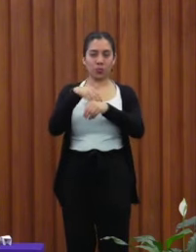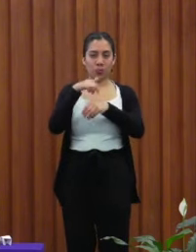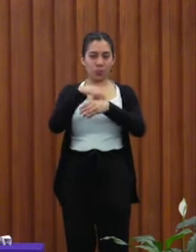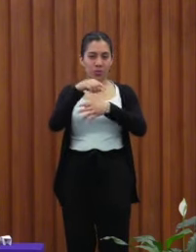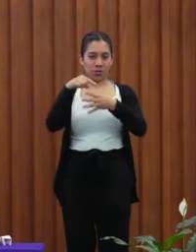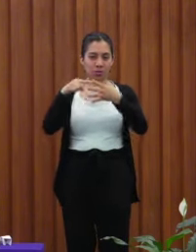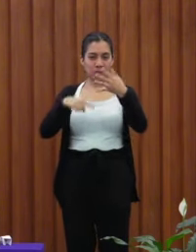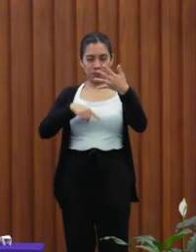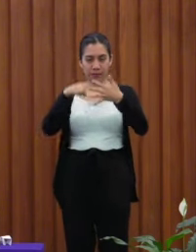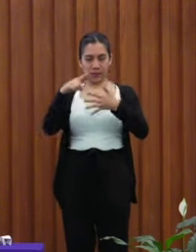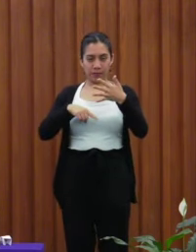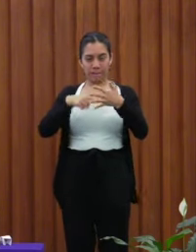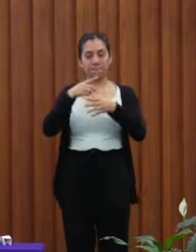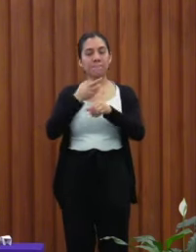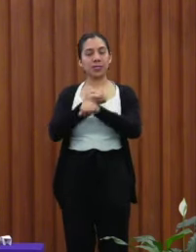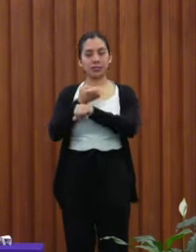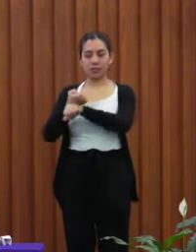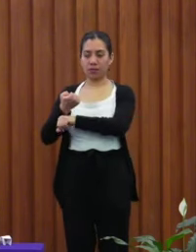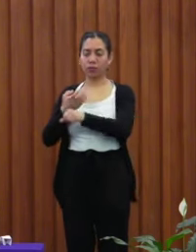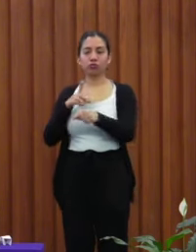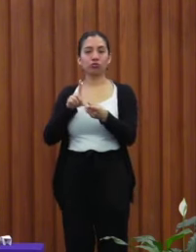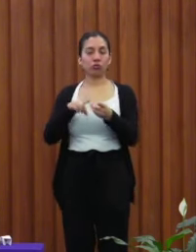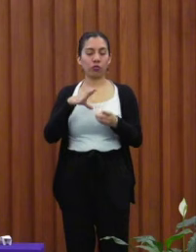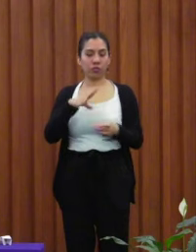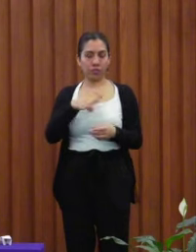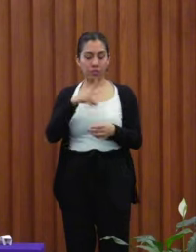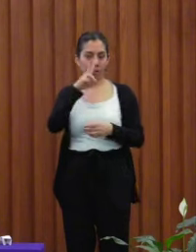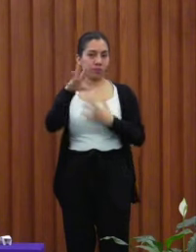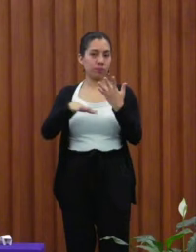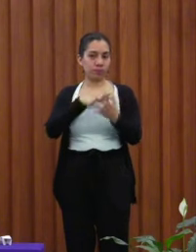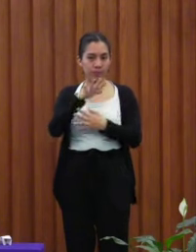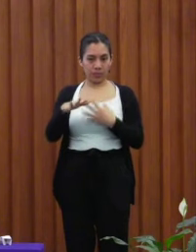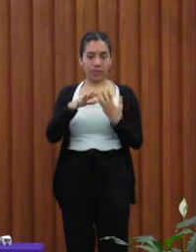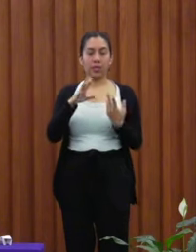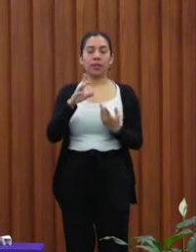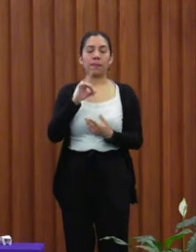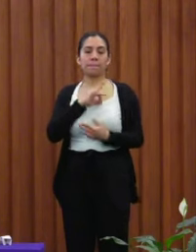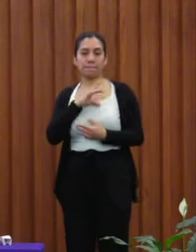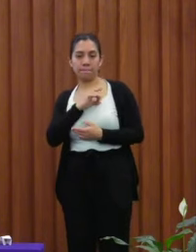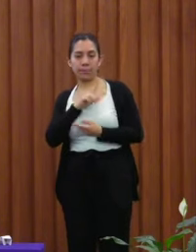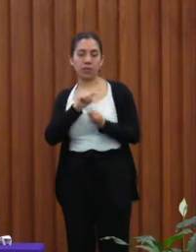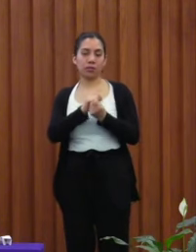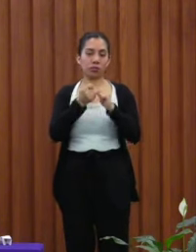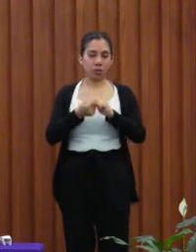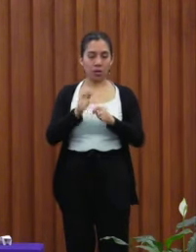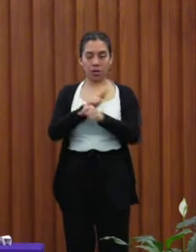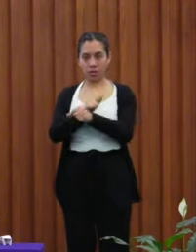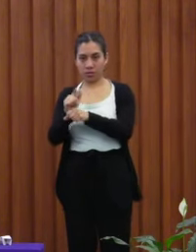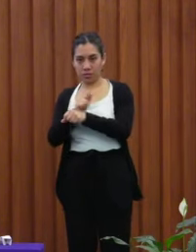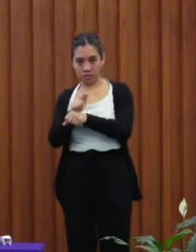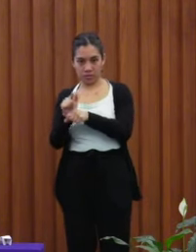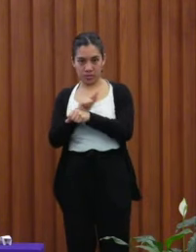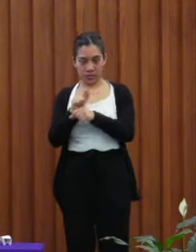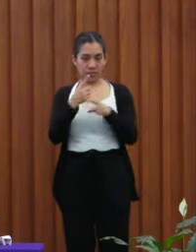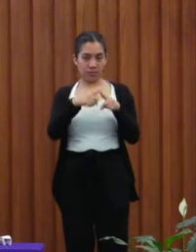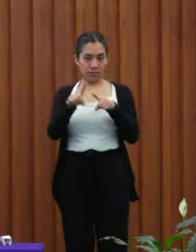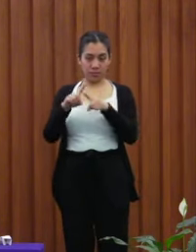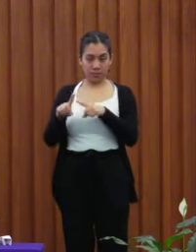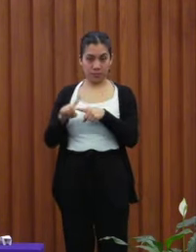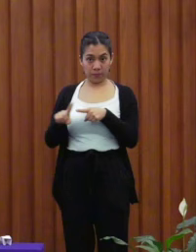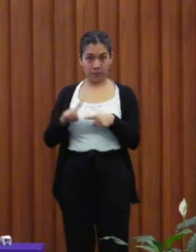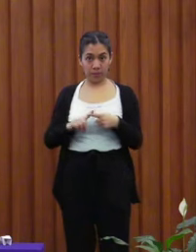tenemos que asumir que la homofobia, la transfobia, la lesbofobia y la bifobia no solo son conductas